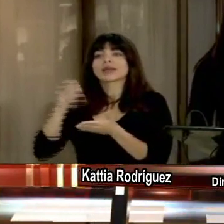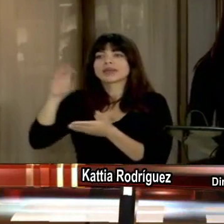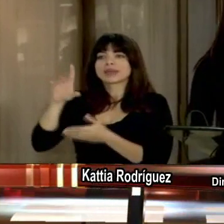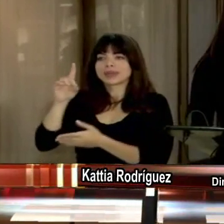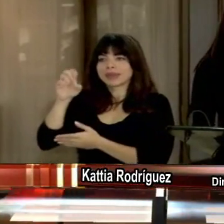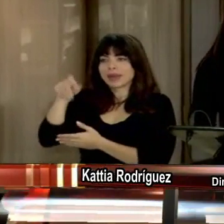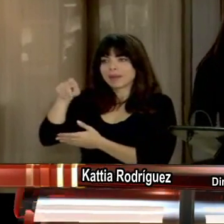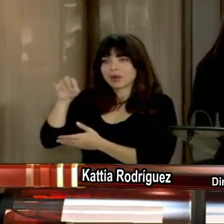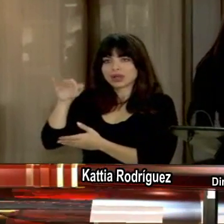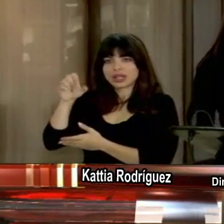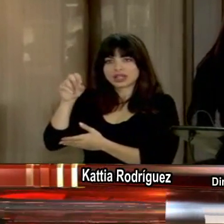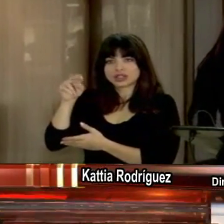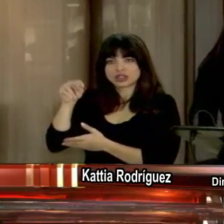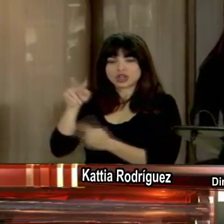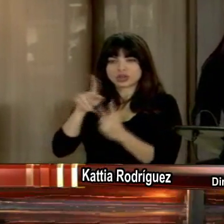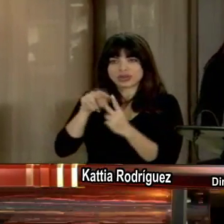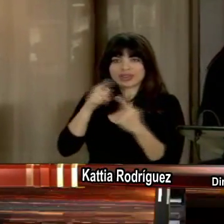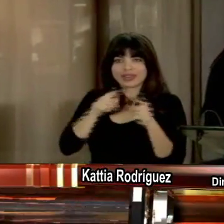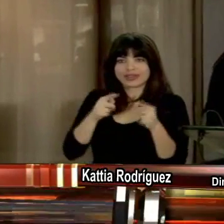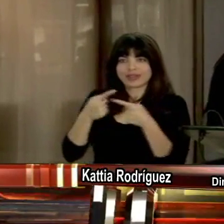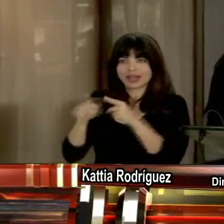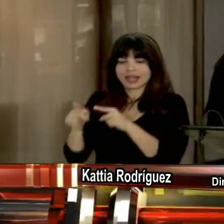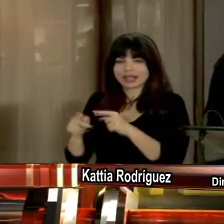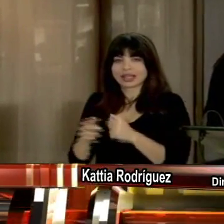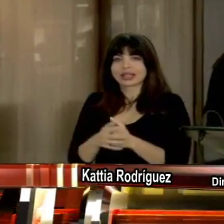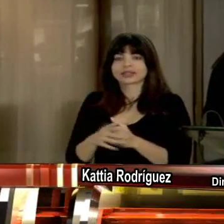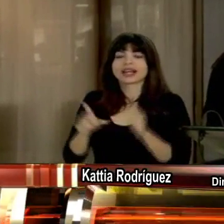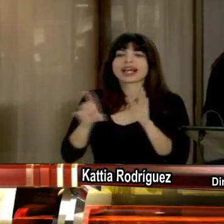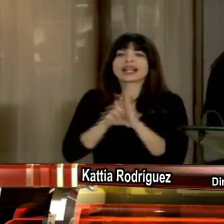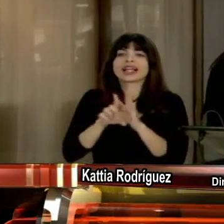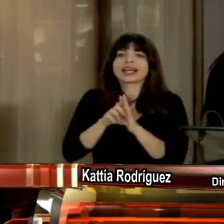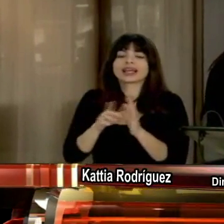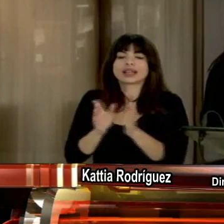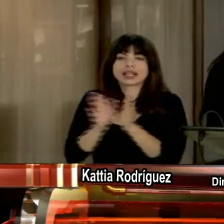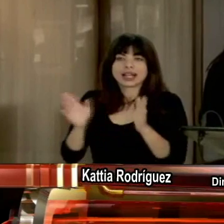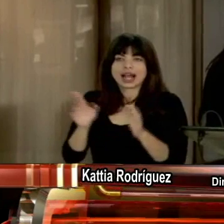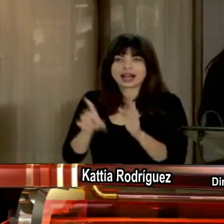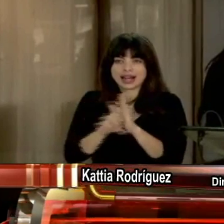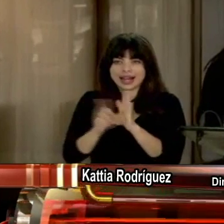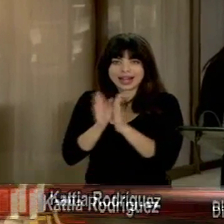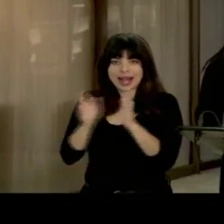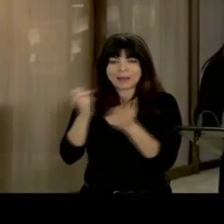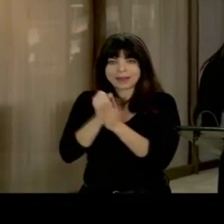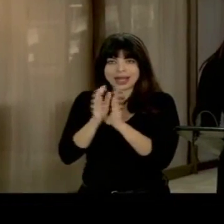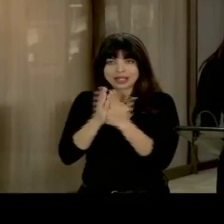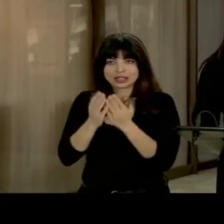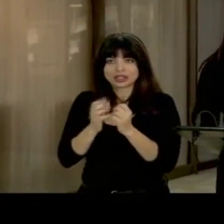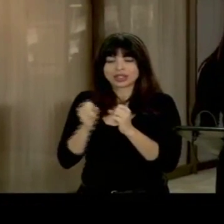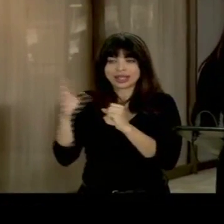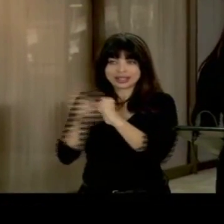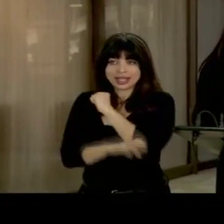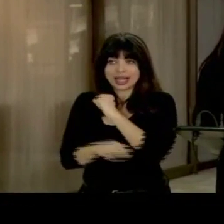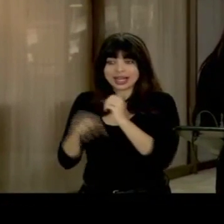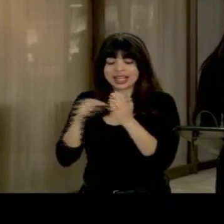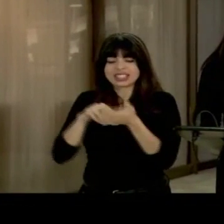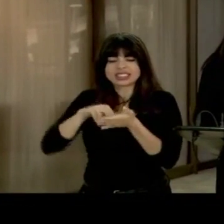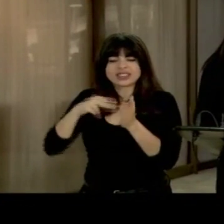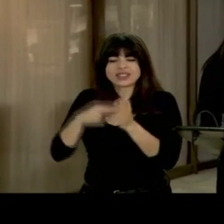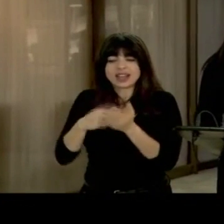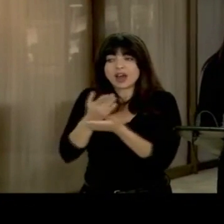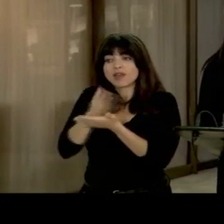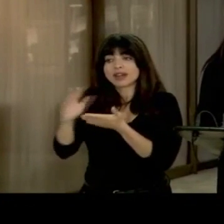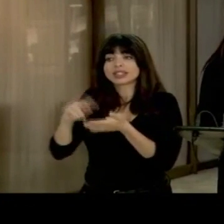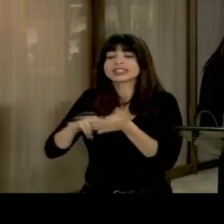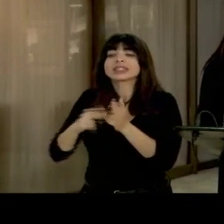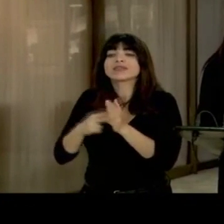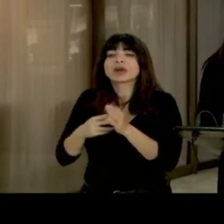deportación. Eso está en la Ley General de la Dirección General de Migración y Extranjería, en el sentido de que el rechazo es la